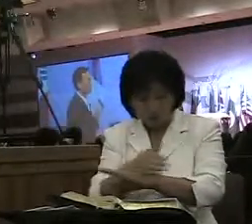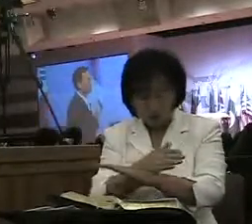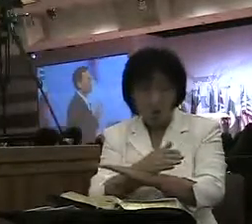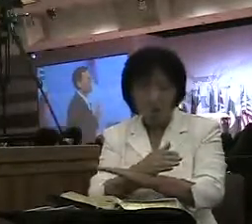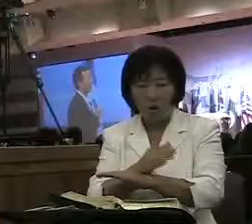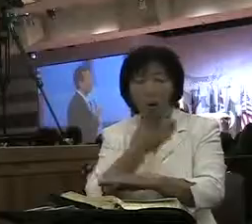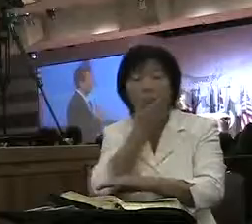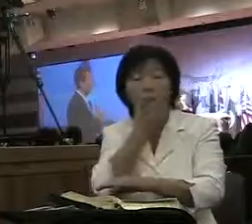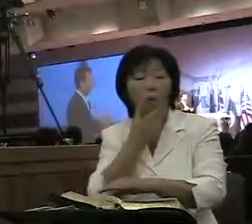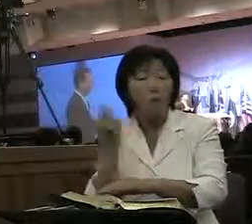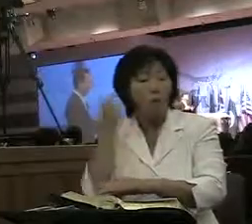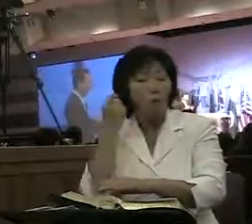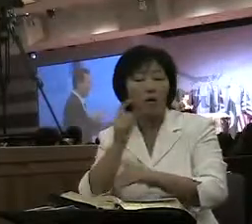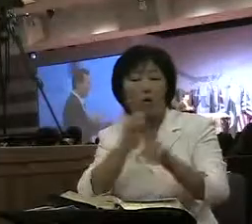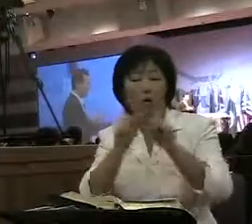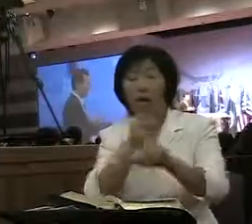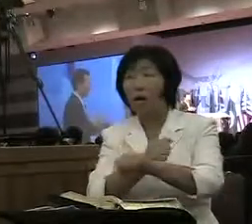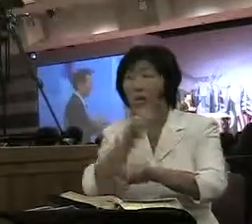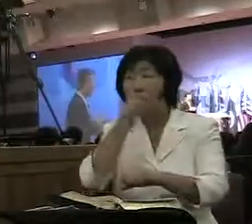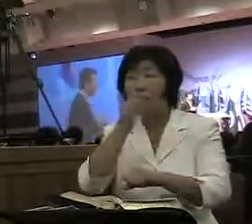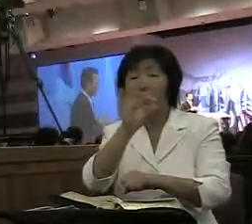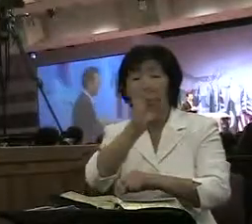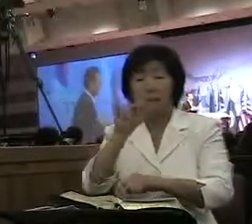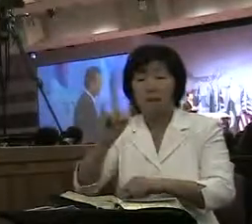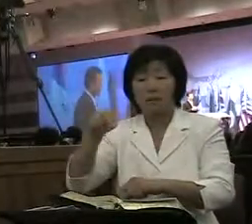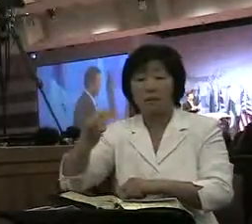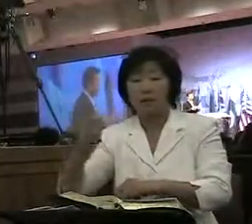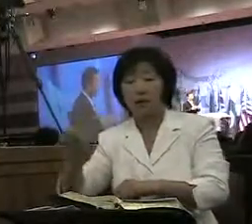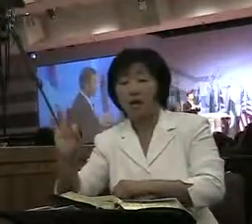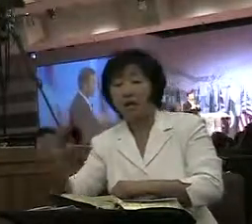여러분, 이사야는 이 콜링 때문에